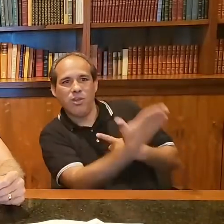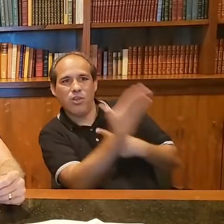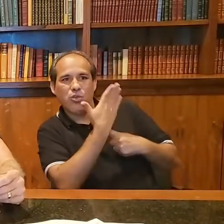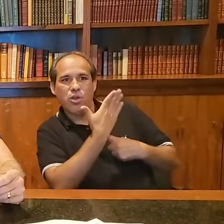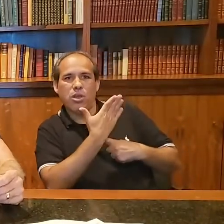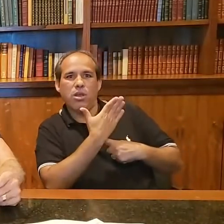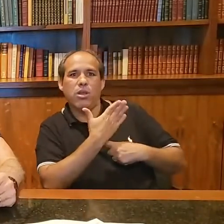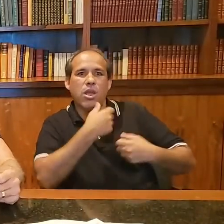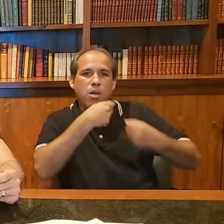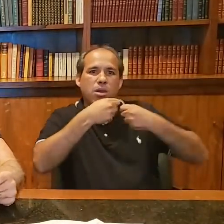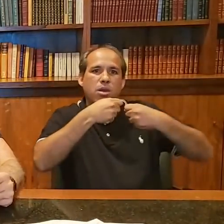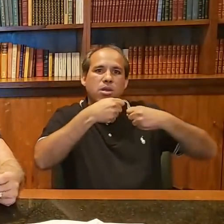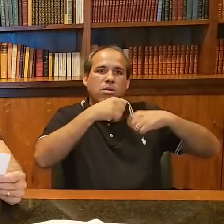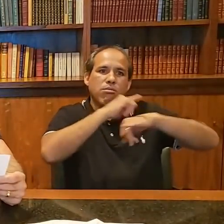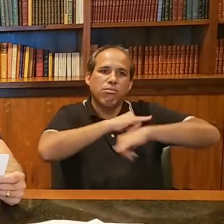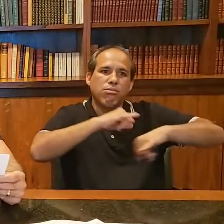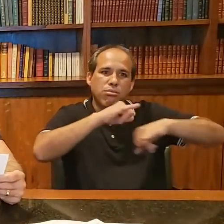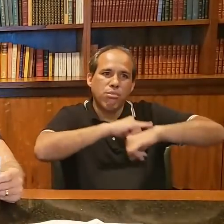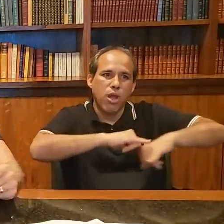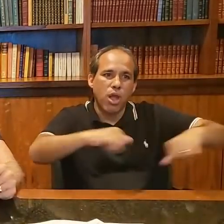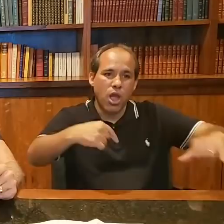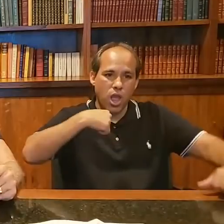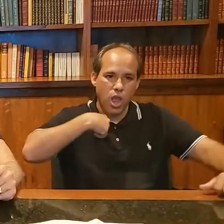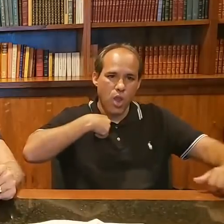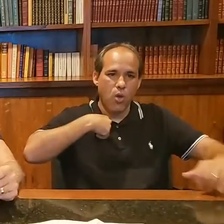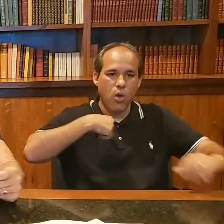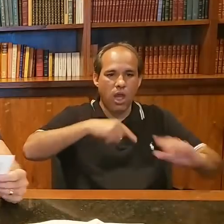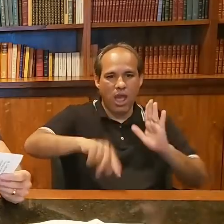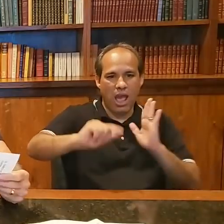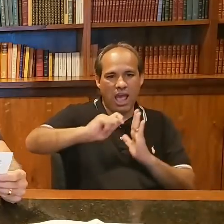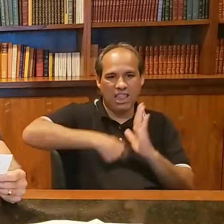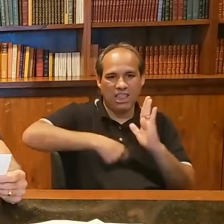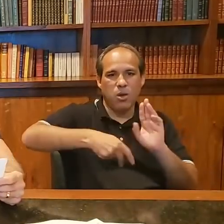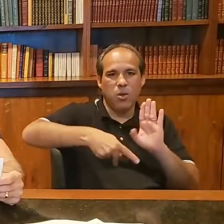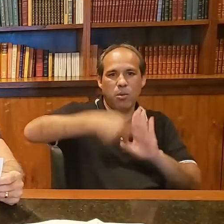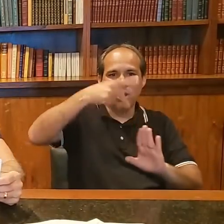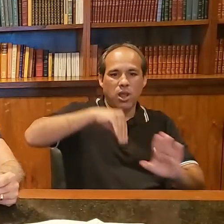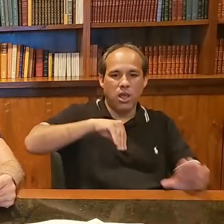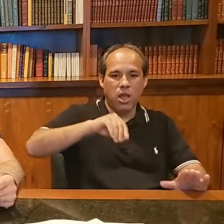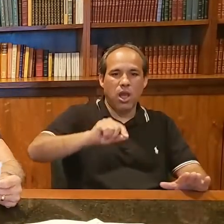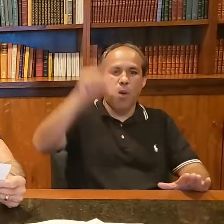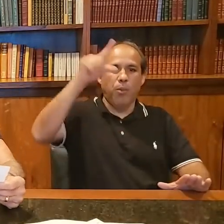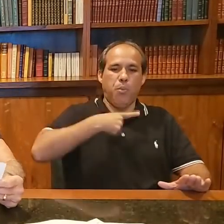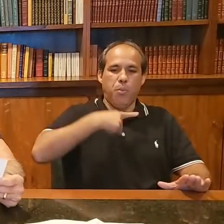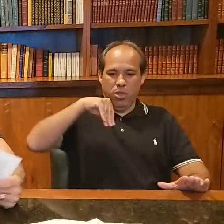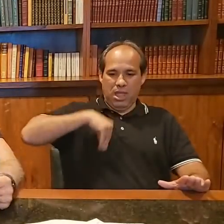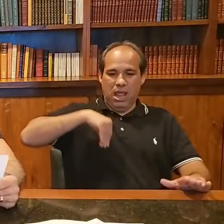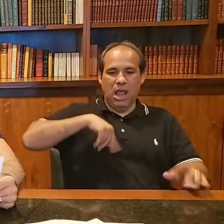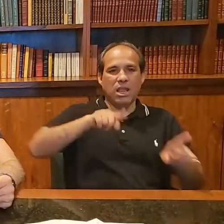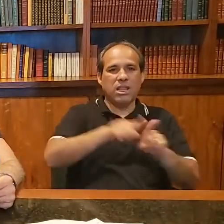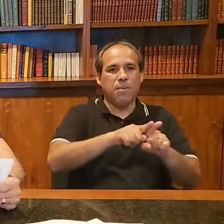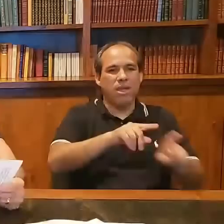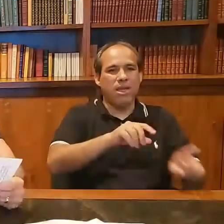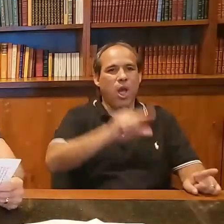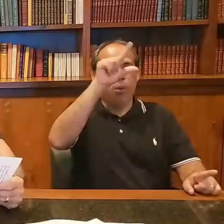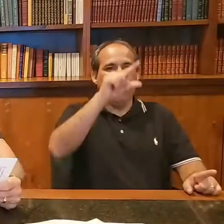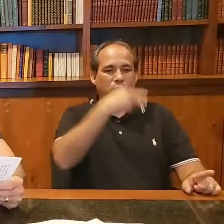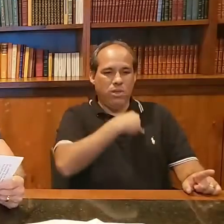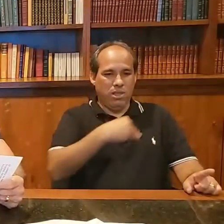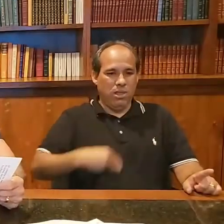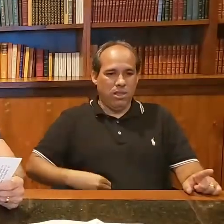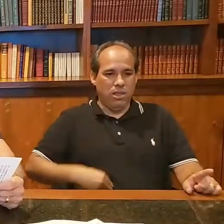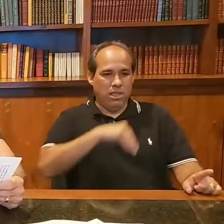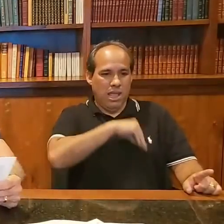imprensa noticiou que eu, por portaria, aumentei meu salário e de ministro. O que eu posso adiantar para você. Primeiro, eu não assino